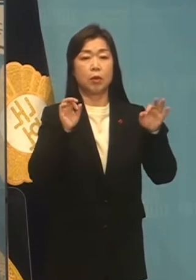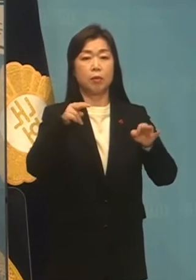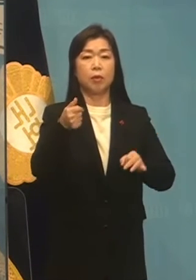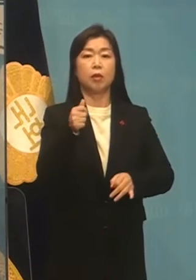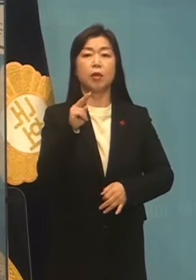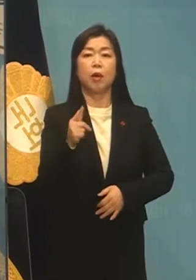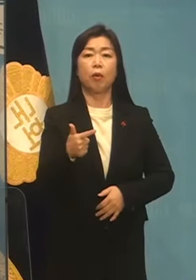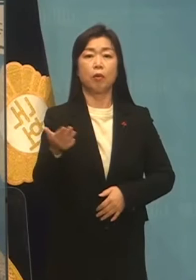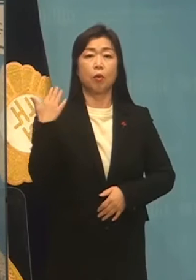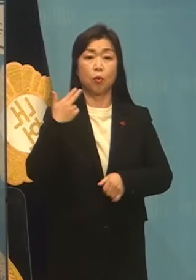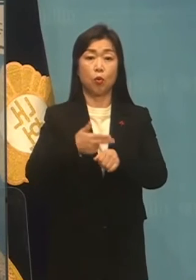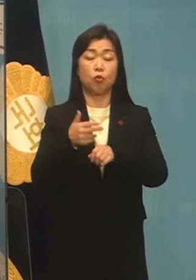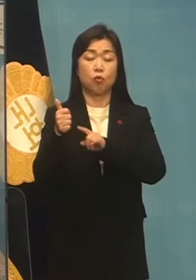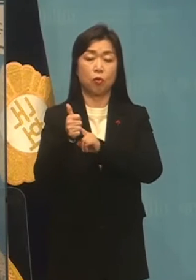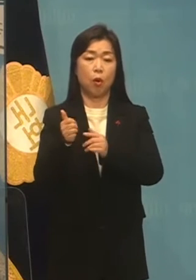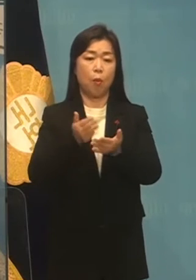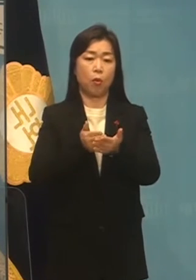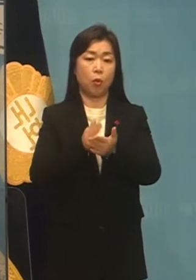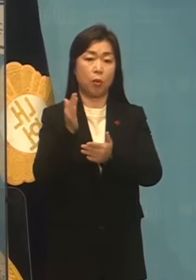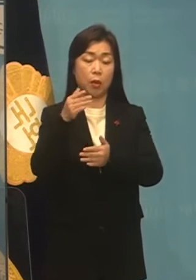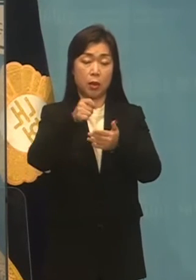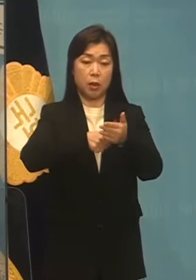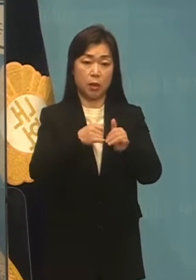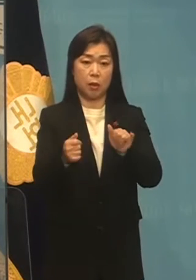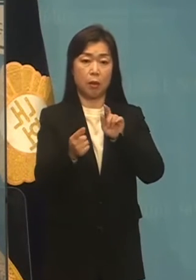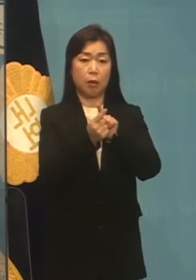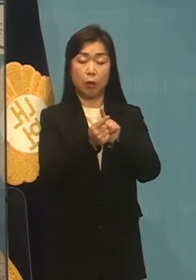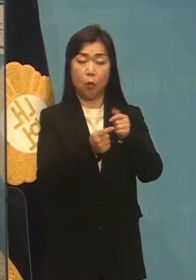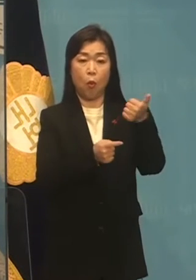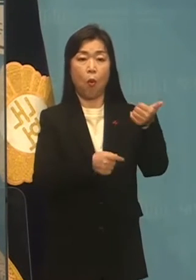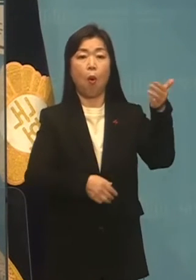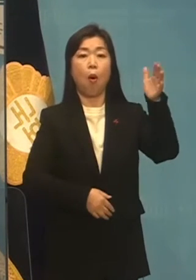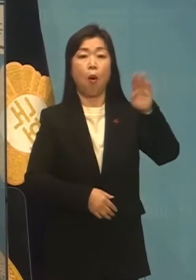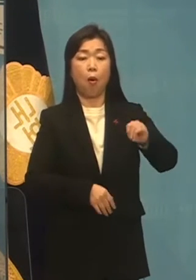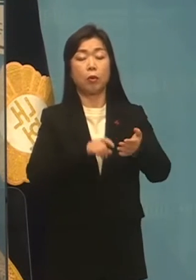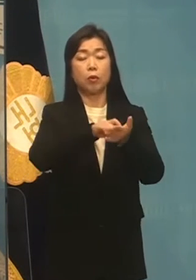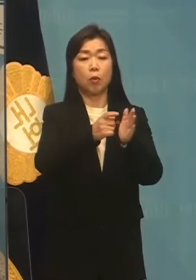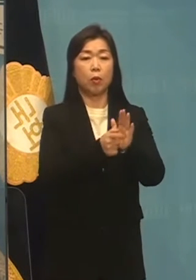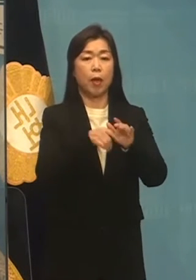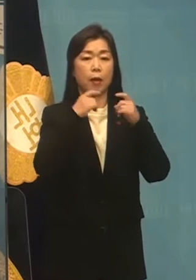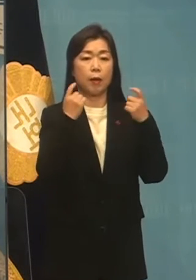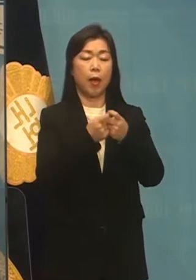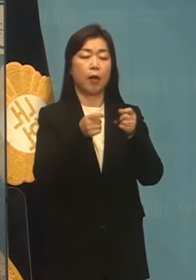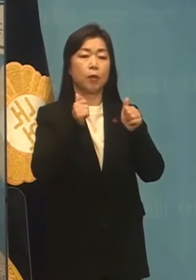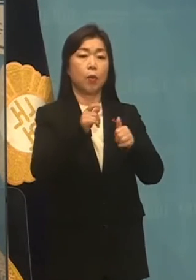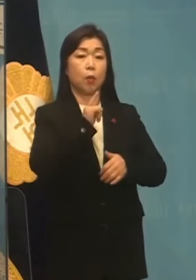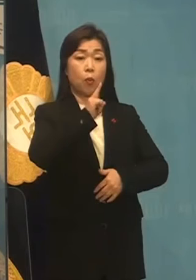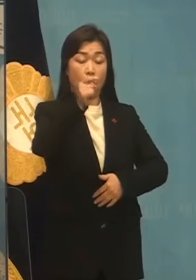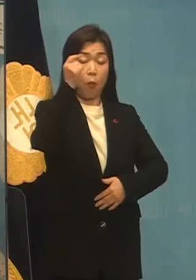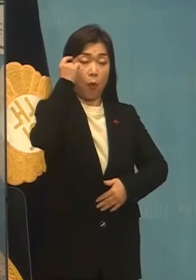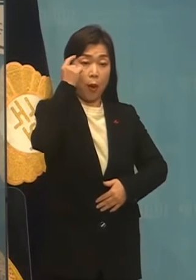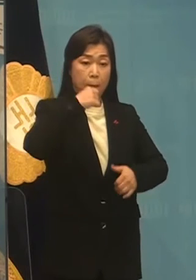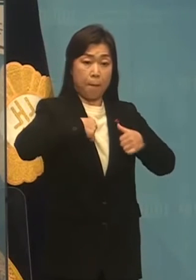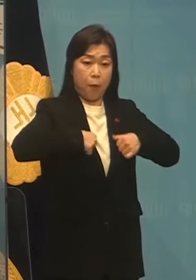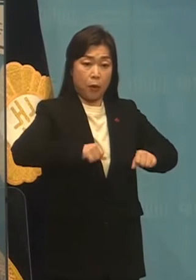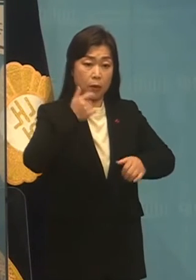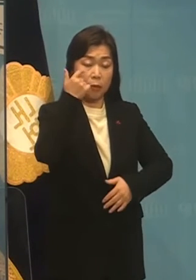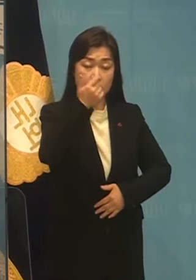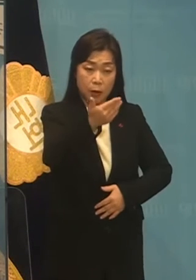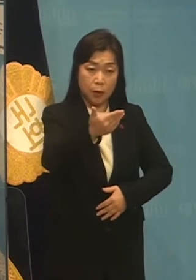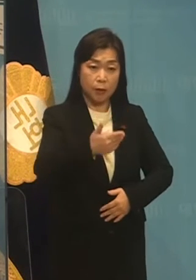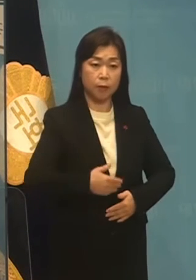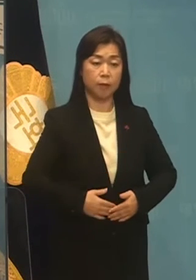교수와 보도를 한 기자들을 상대로 5억 원에 달하는 민사소송 제기를 왜 포기하신